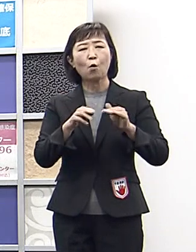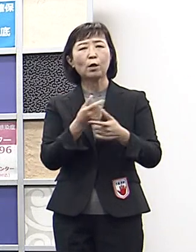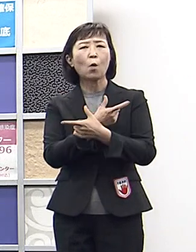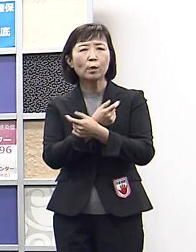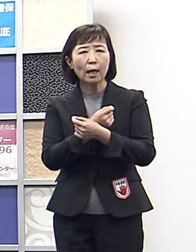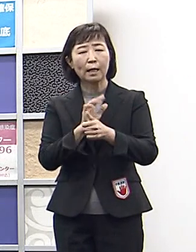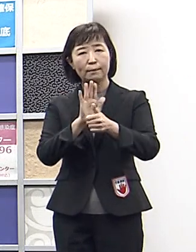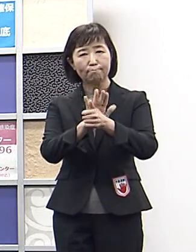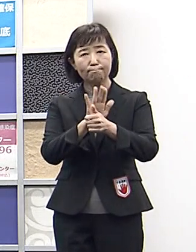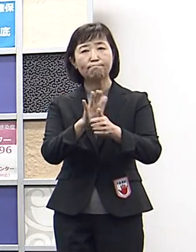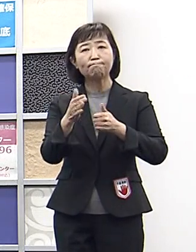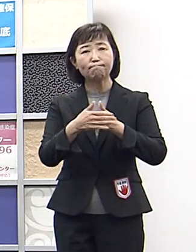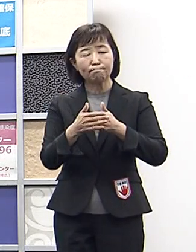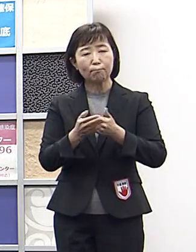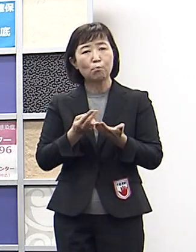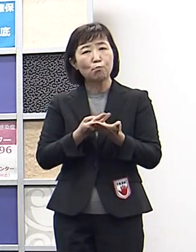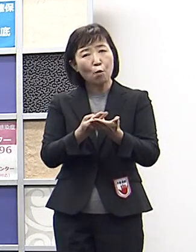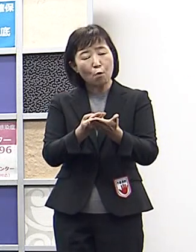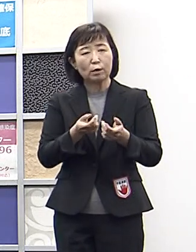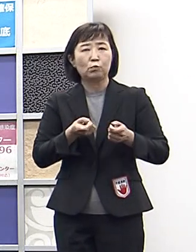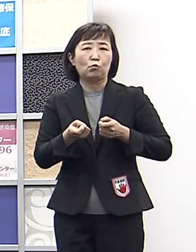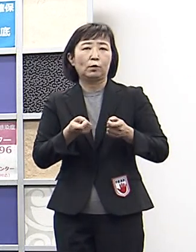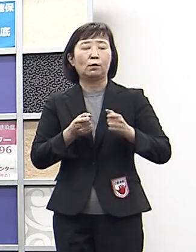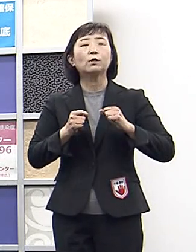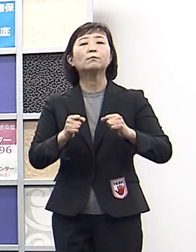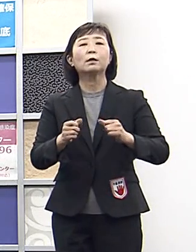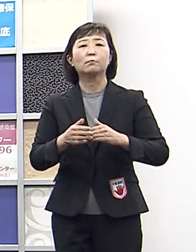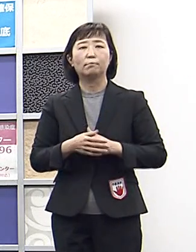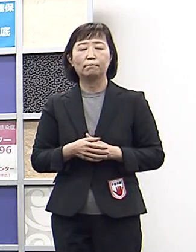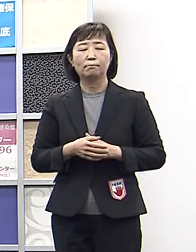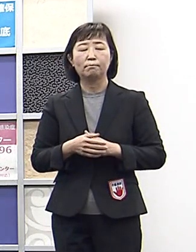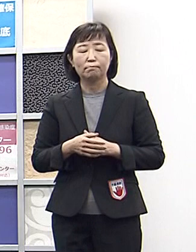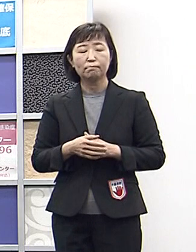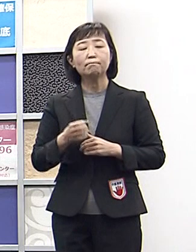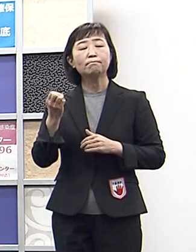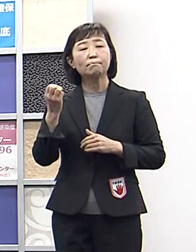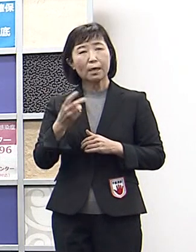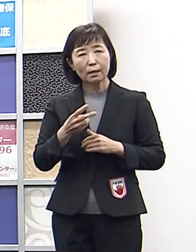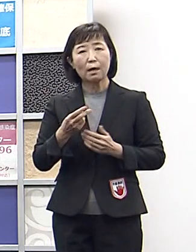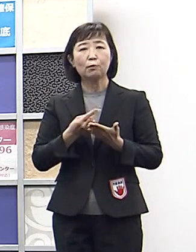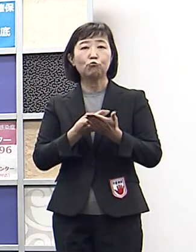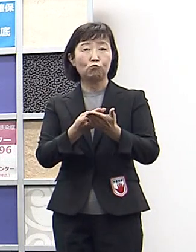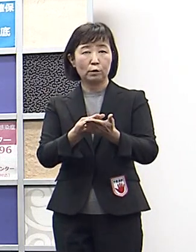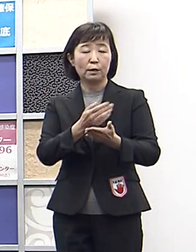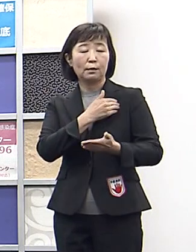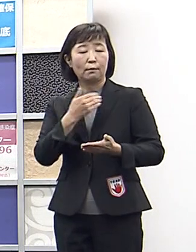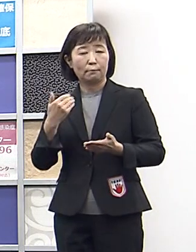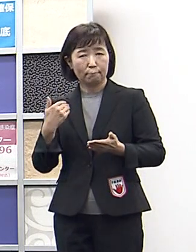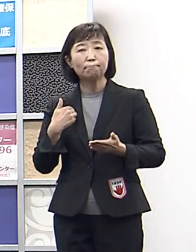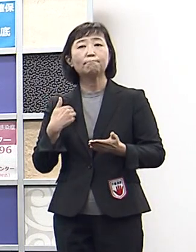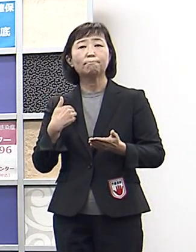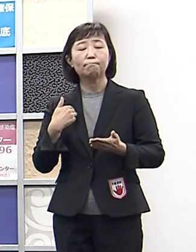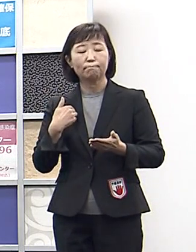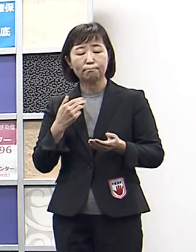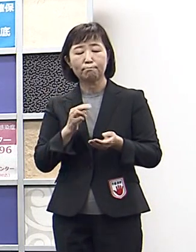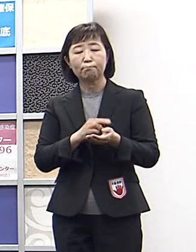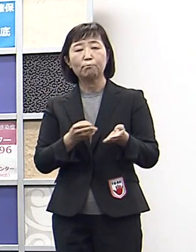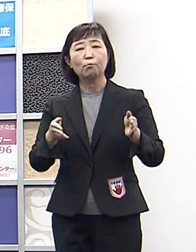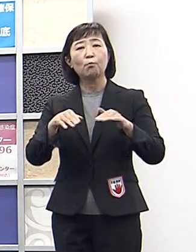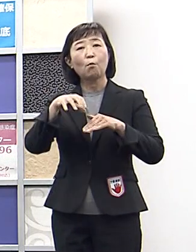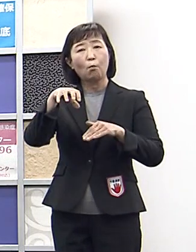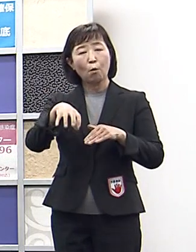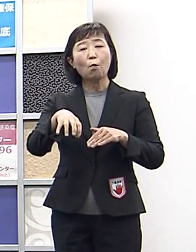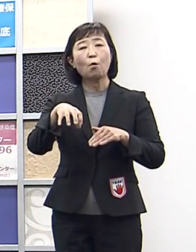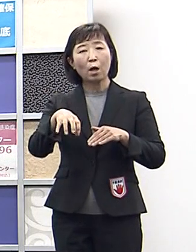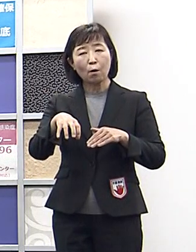とする仕組みに移行していくこととなりますそのため入院可能な病床を医療機関同士で